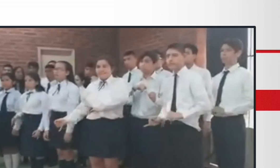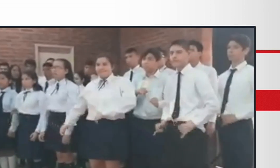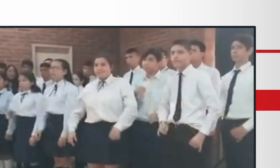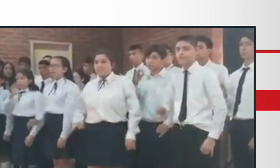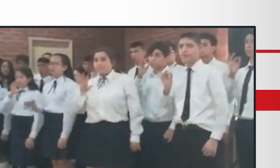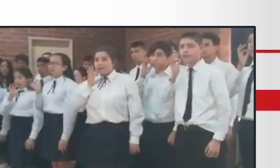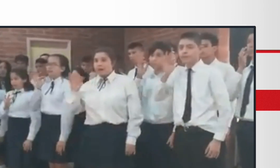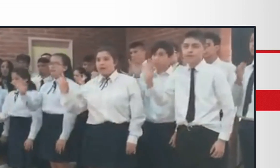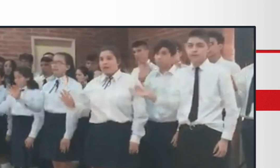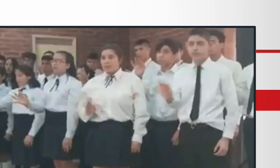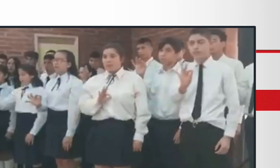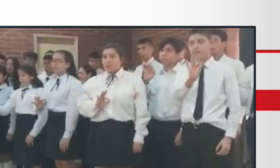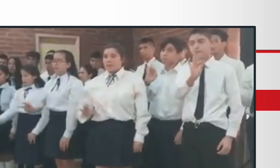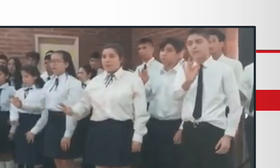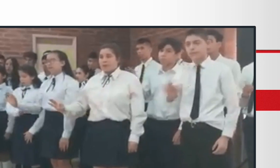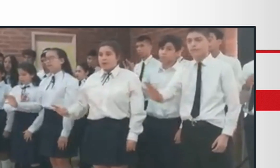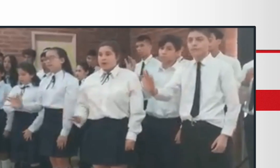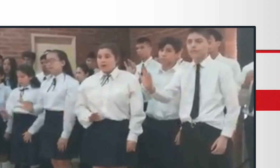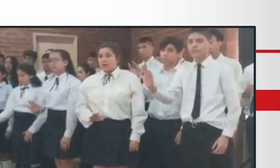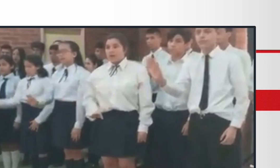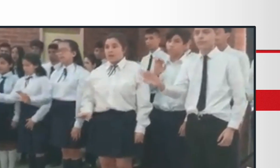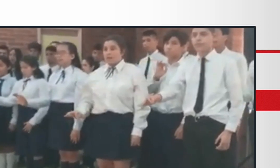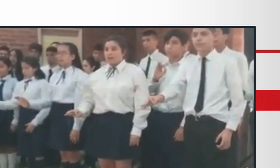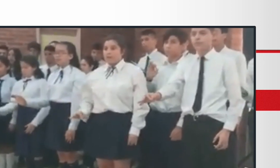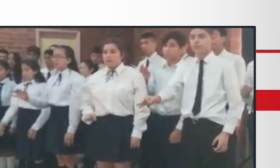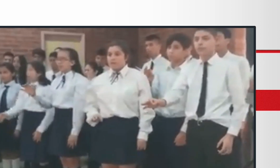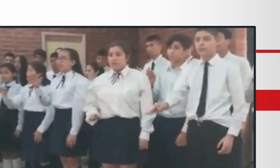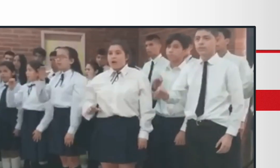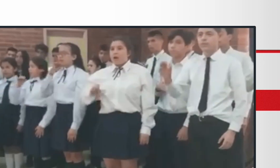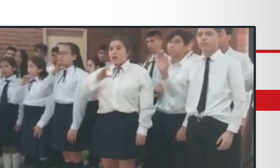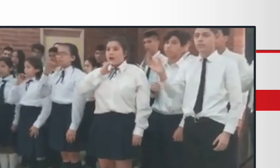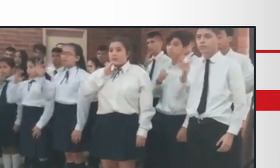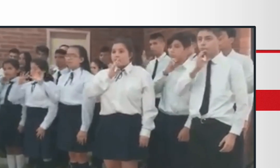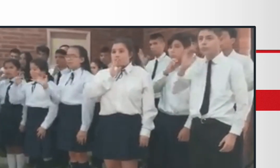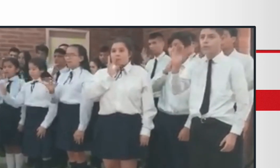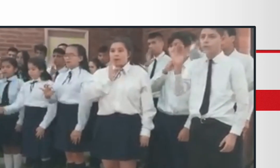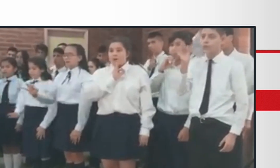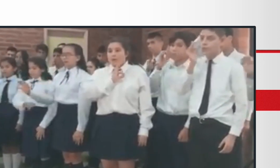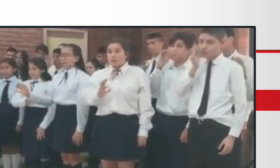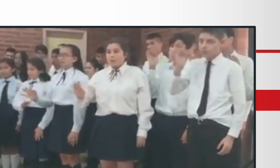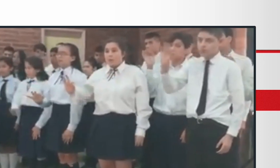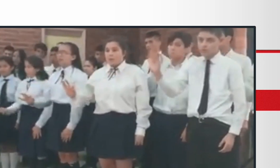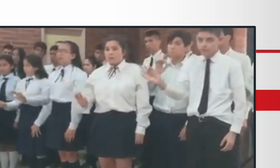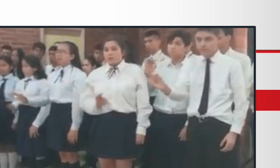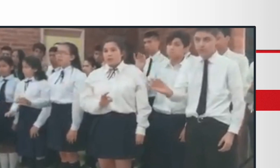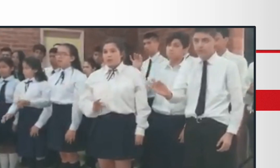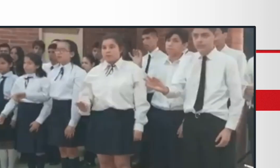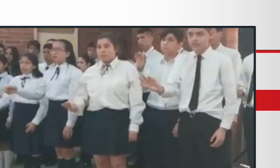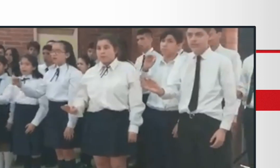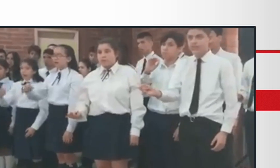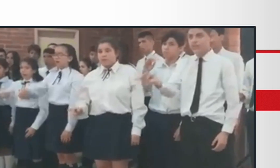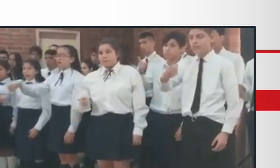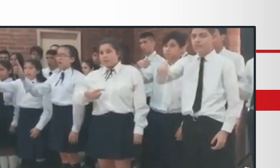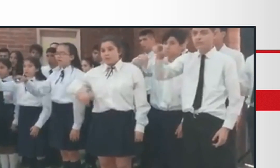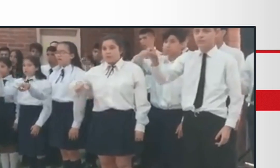Anteriormente, antes de la promulgación de las leyes, antes de que